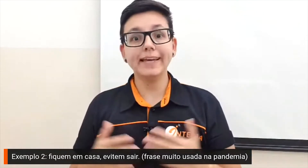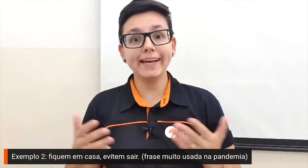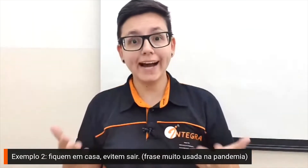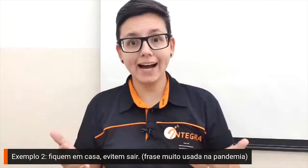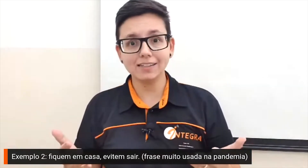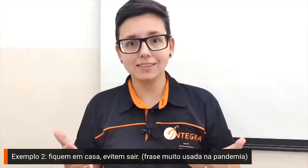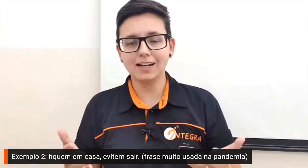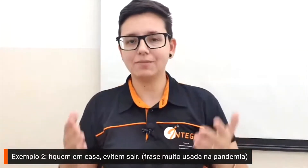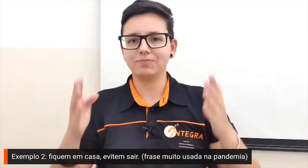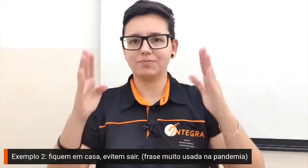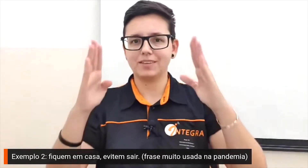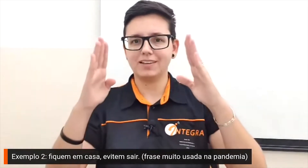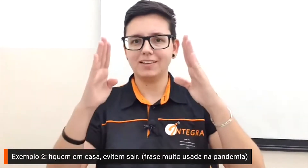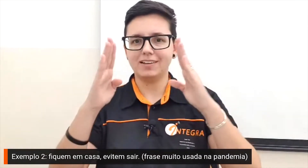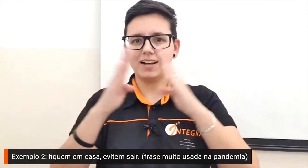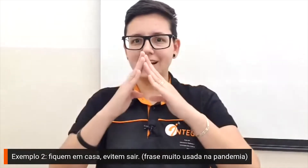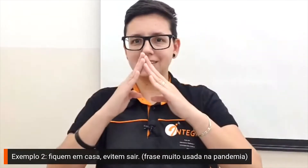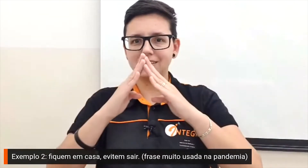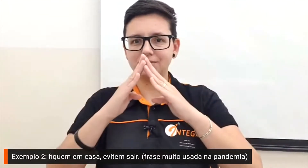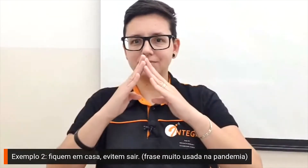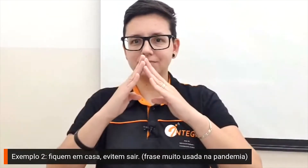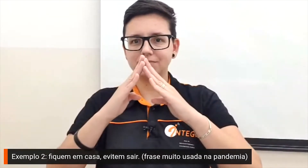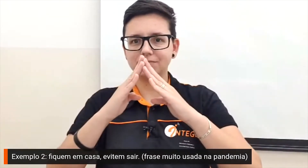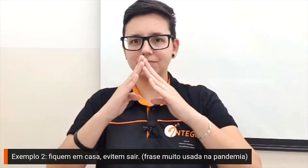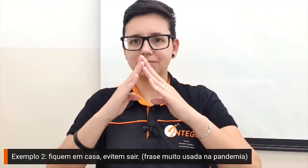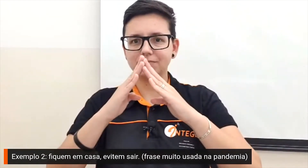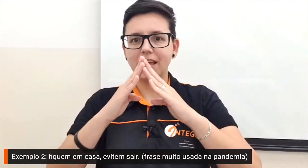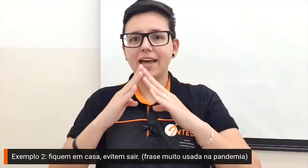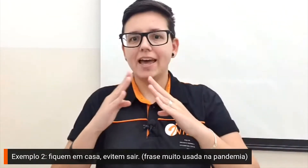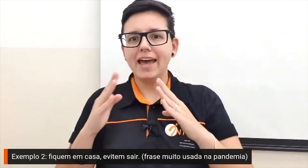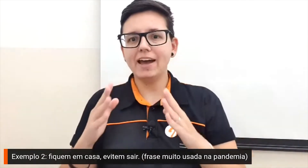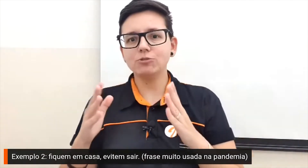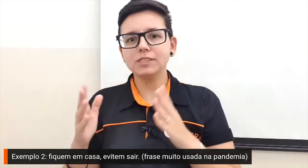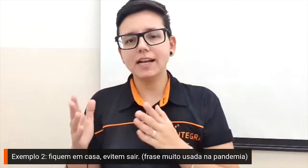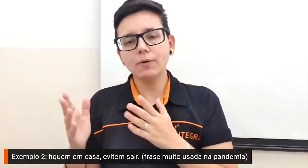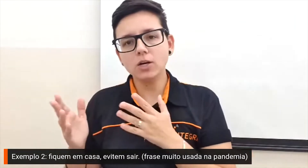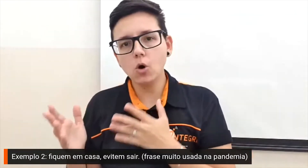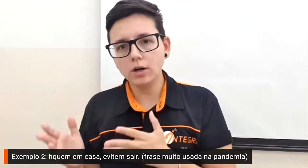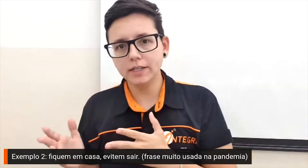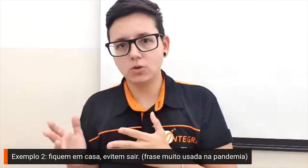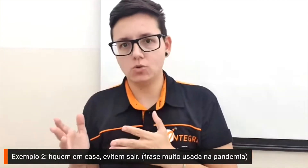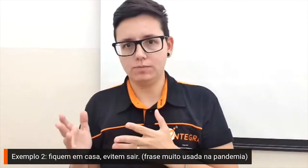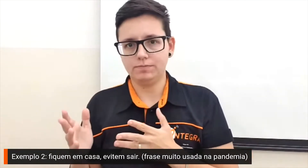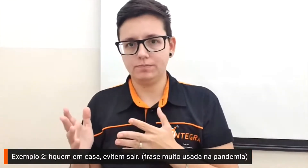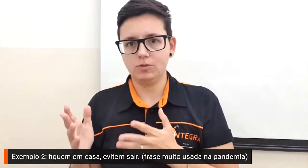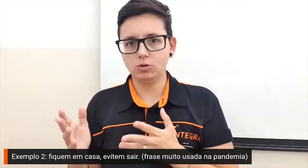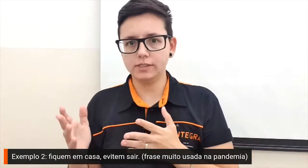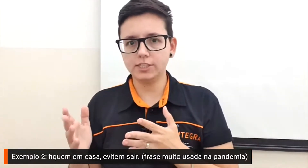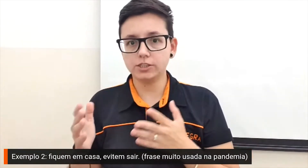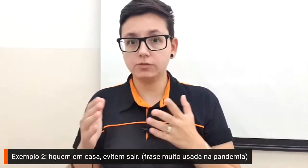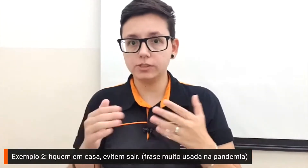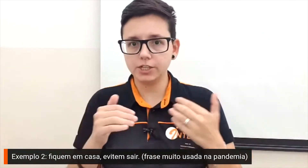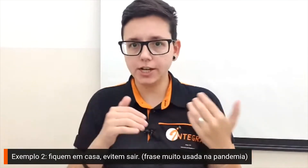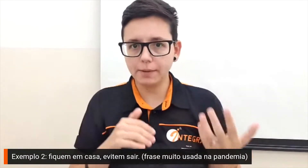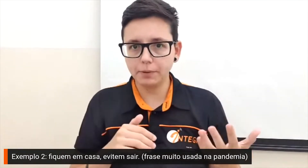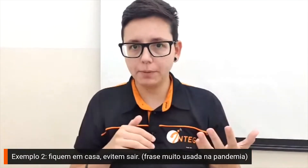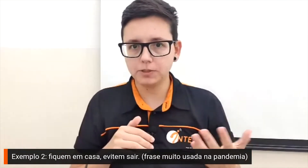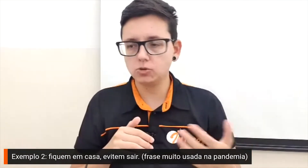E casa? Casa é um sinal icônico. Ou seja, se você chegar para uma pessoa